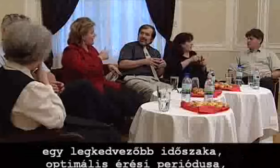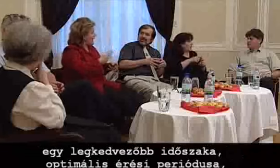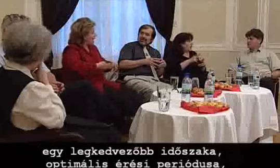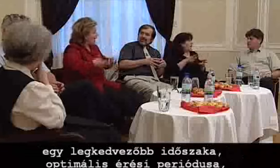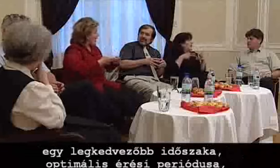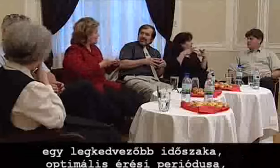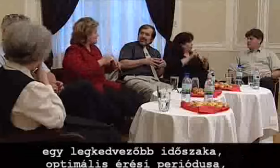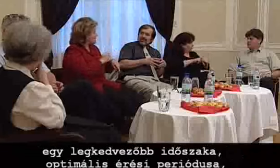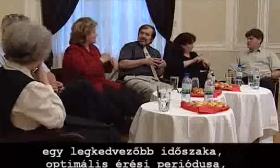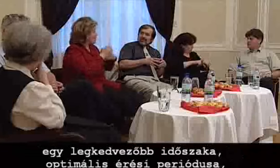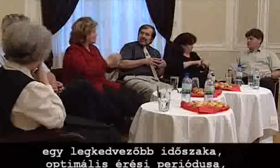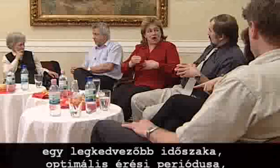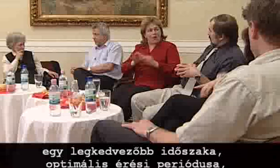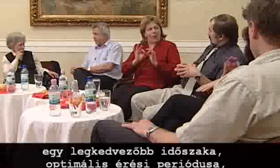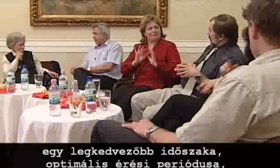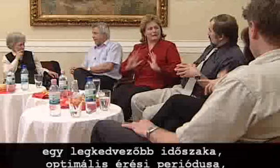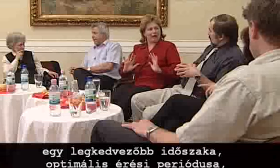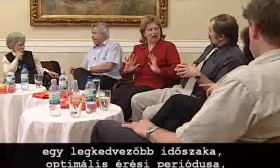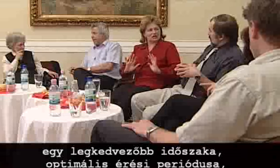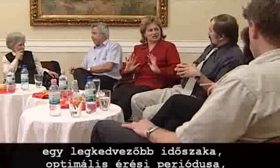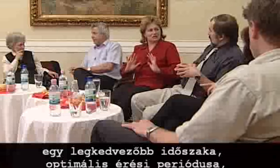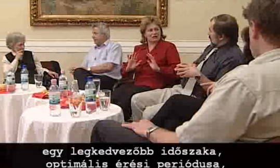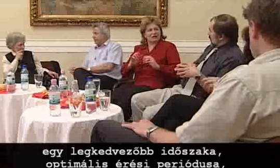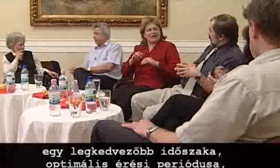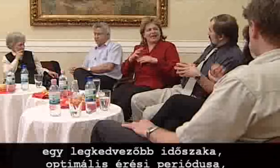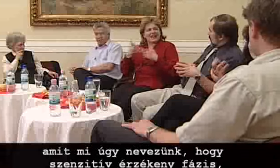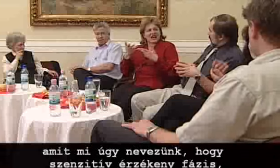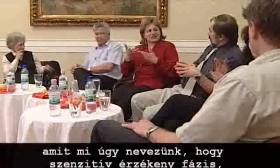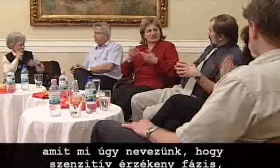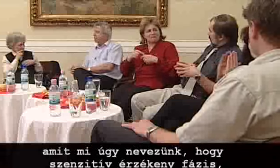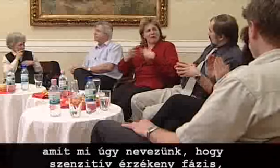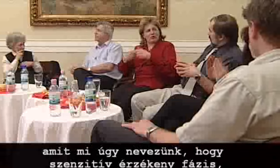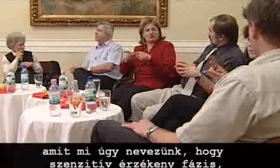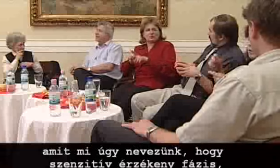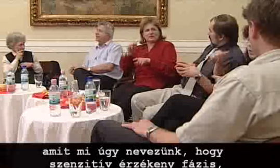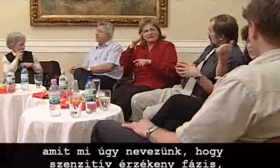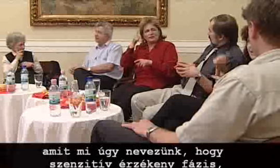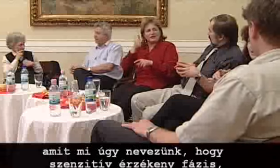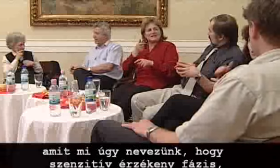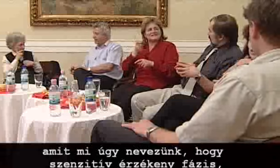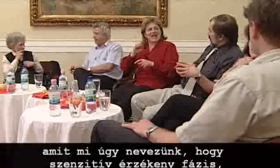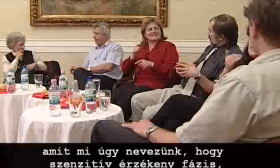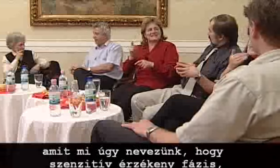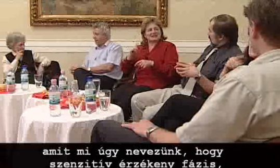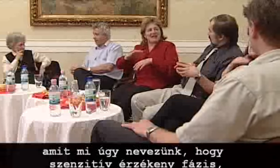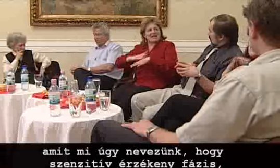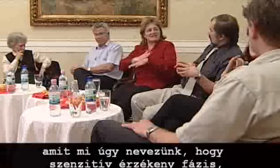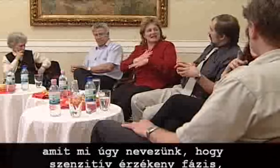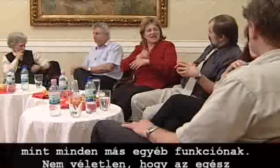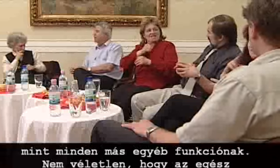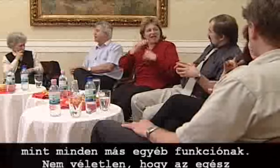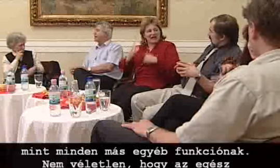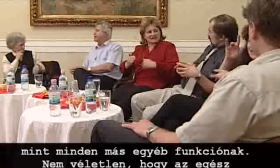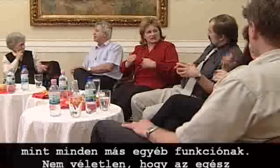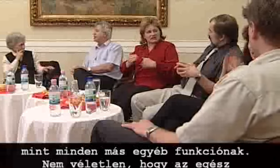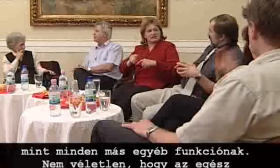legkedvezőbb időszaka, optimális érési periódusa, ezt mi úgy nevezzük, hogy szenzitív, érzékeny fázis, mint